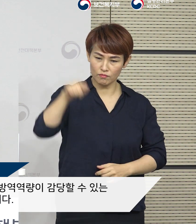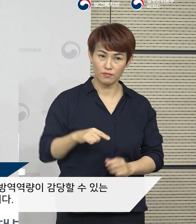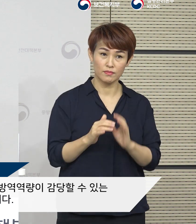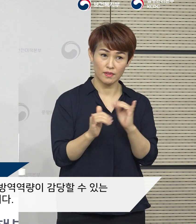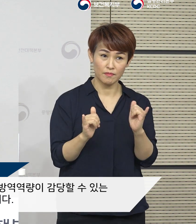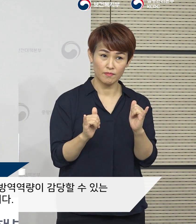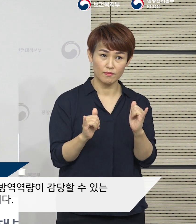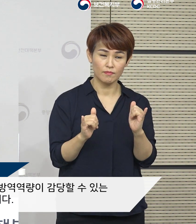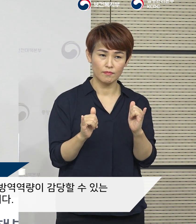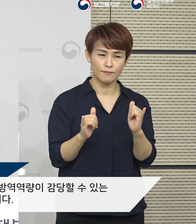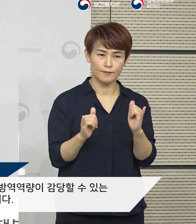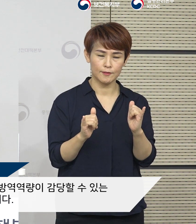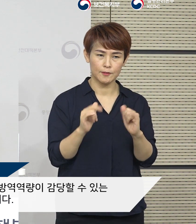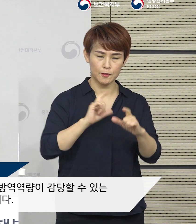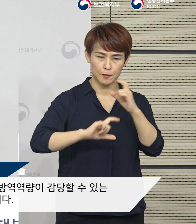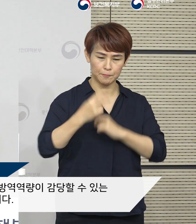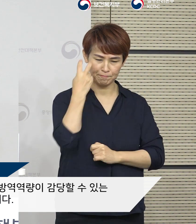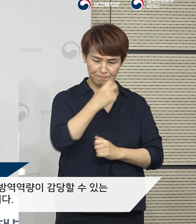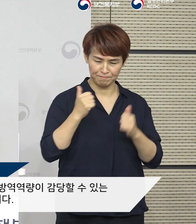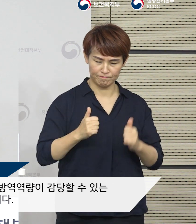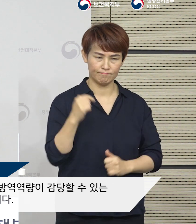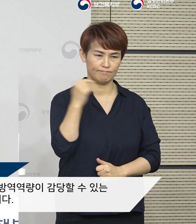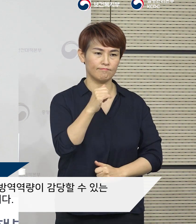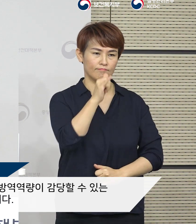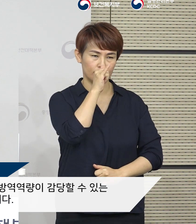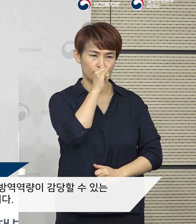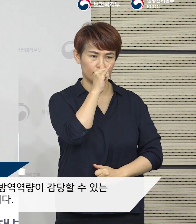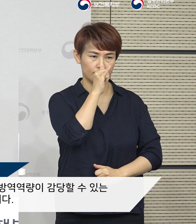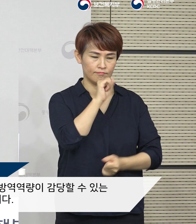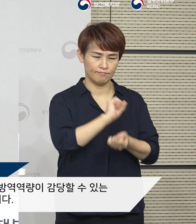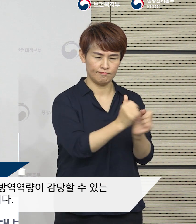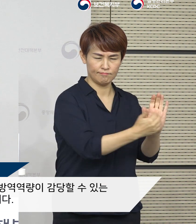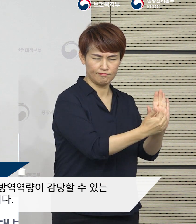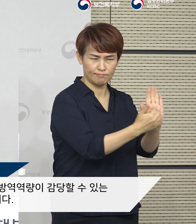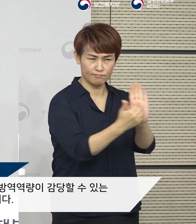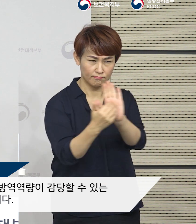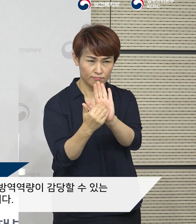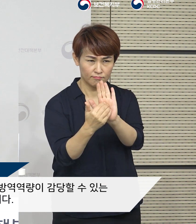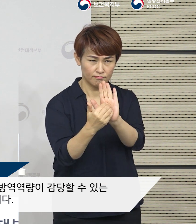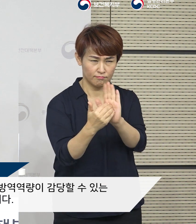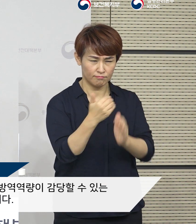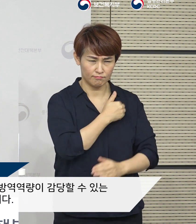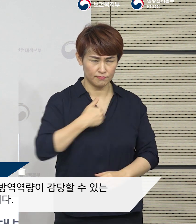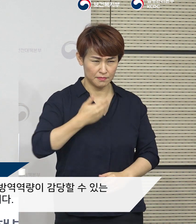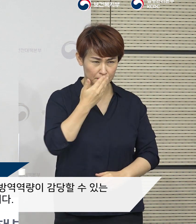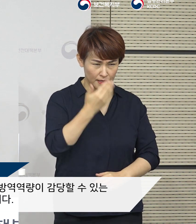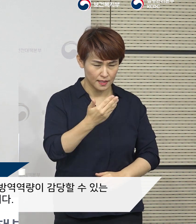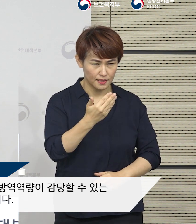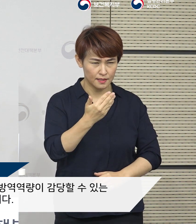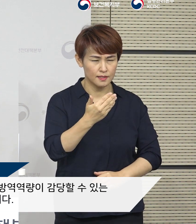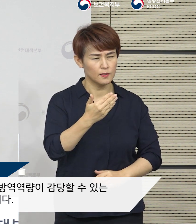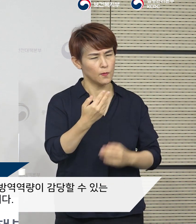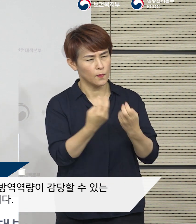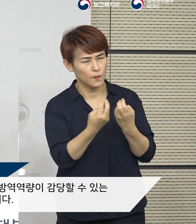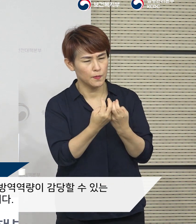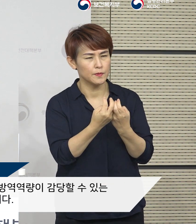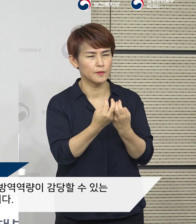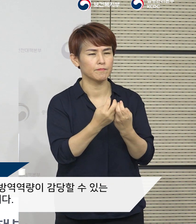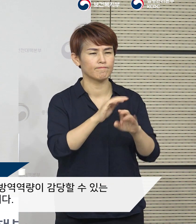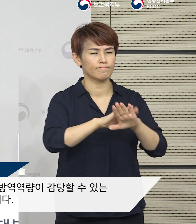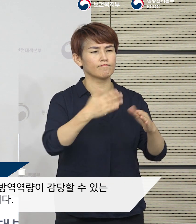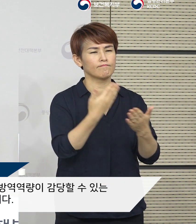입국자들에 대한 강화 조치도 고려하여 방역 역량이 감당할 수 있는 현실적인 개선안을 마련해